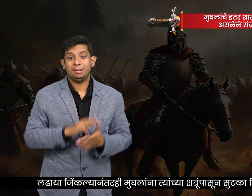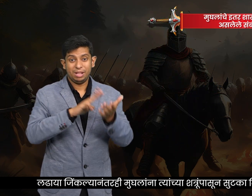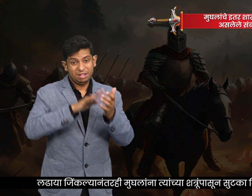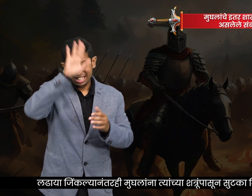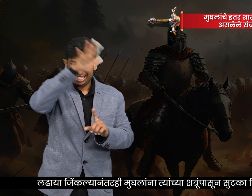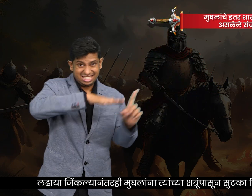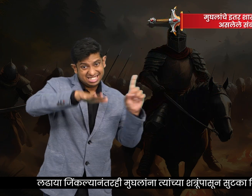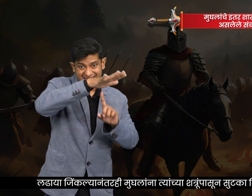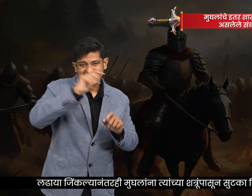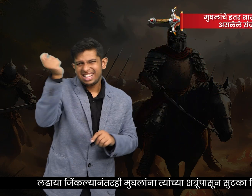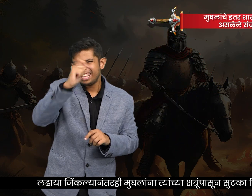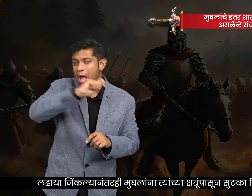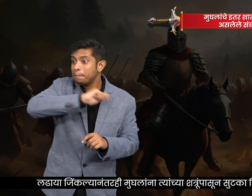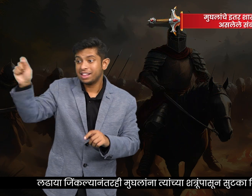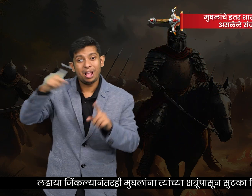लढाया